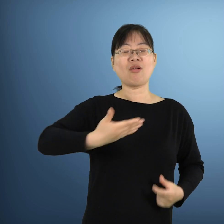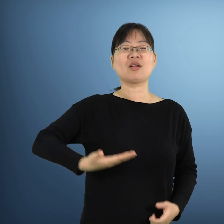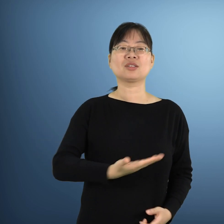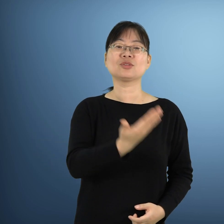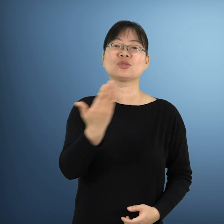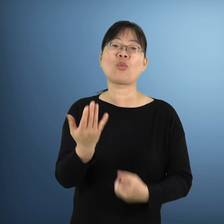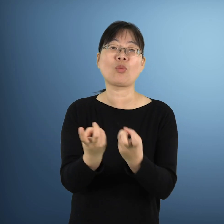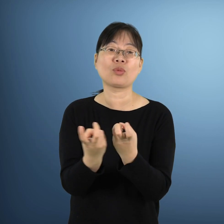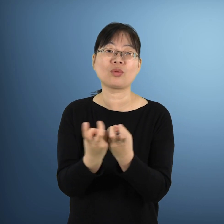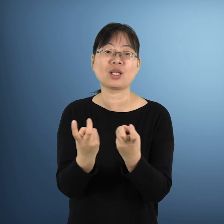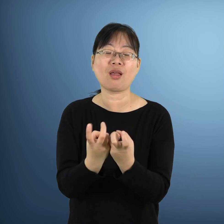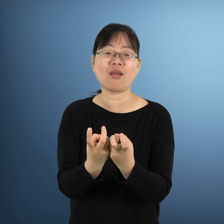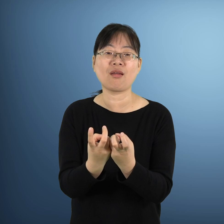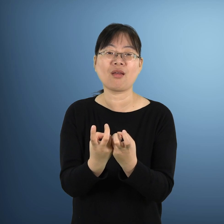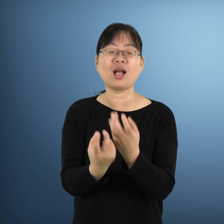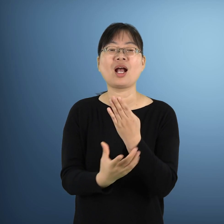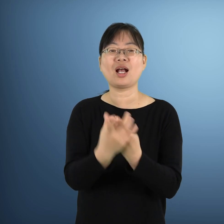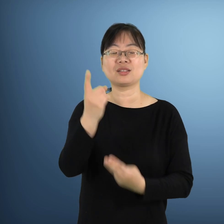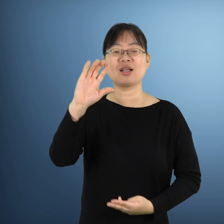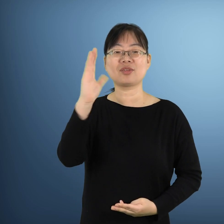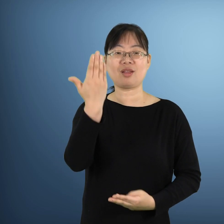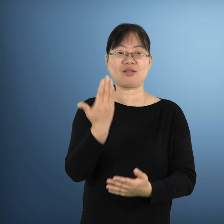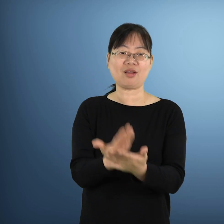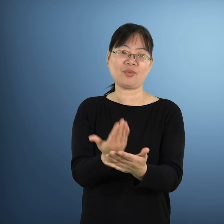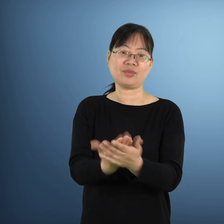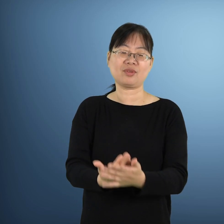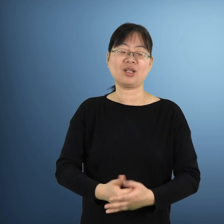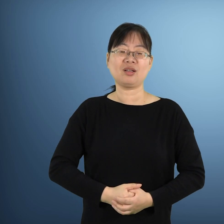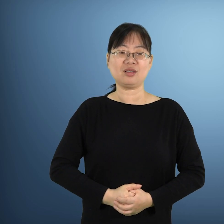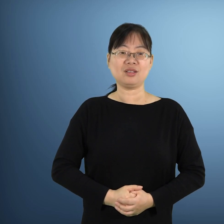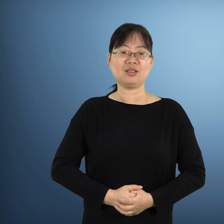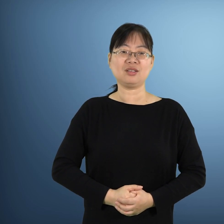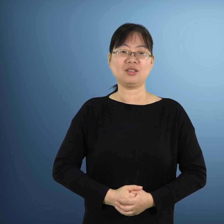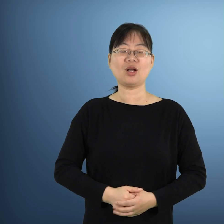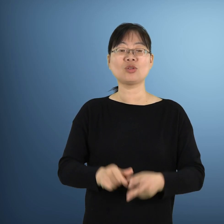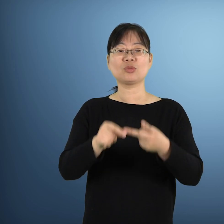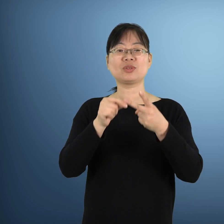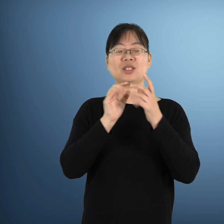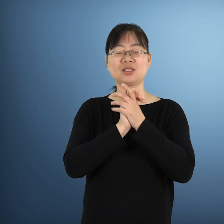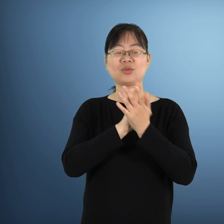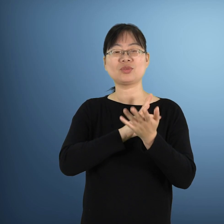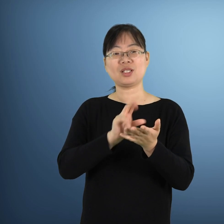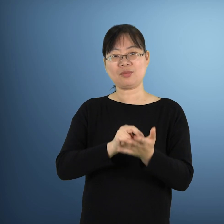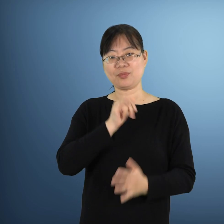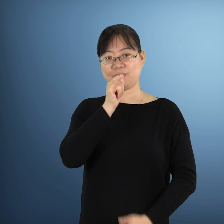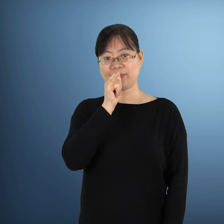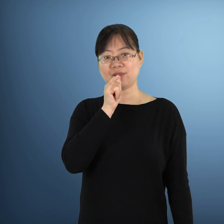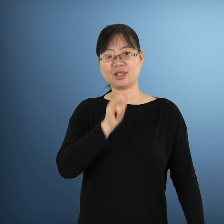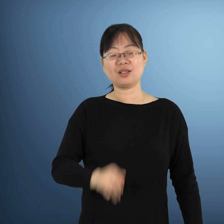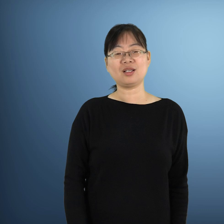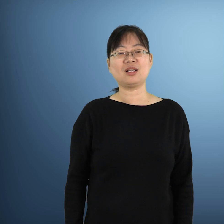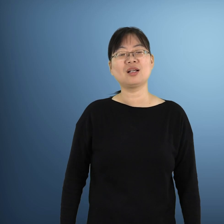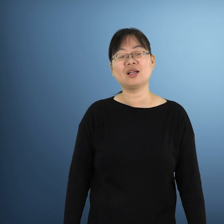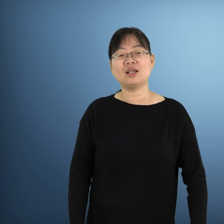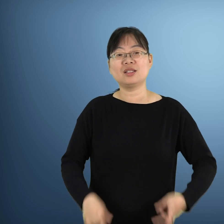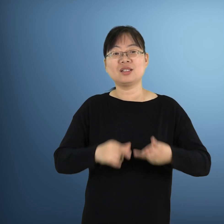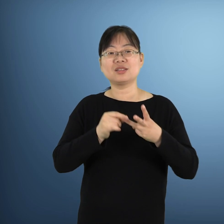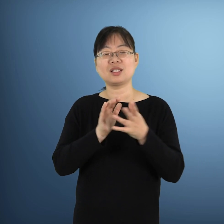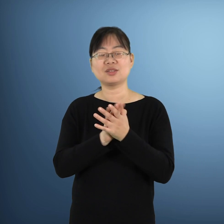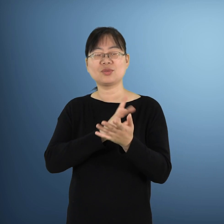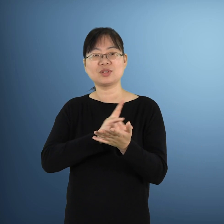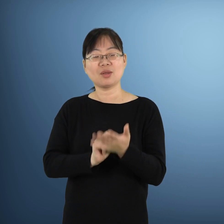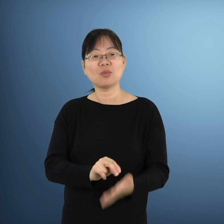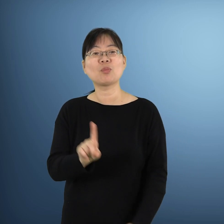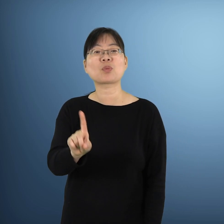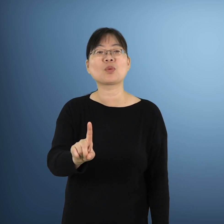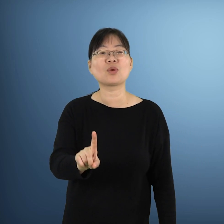그들도 어떻게 되게 하옵소서, 하나 되게 하옵소서. 이게 두 번째 기도 제목이에요. 세 번째 기도 제목이